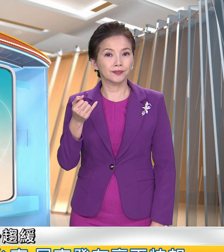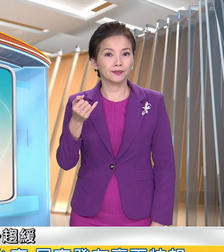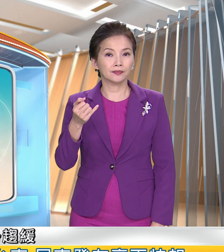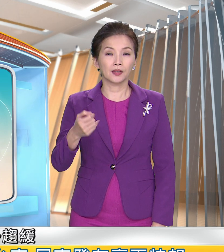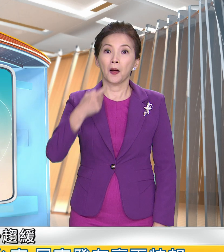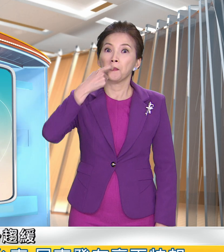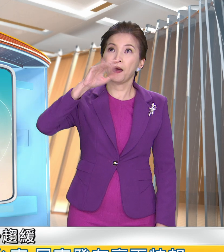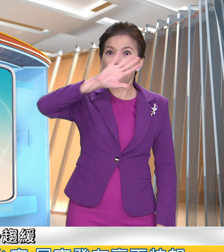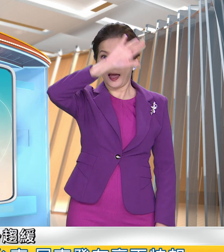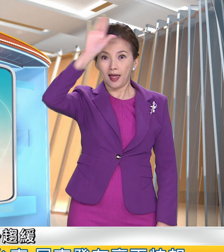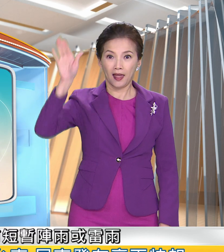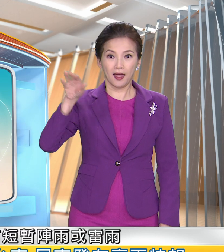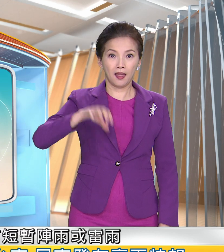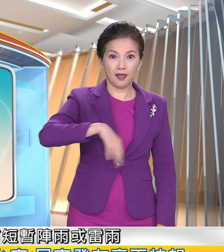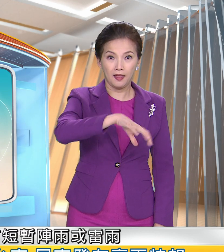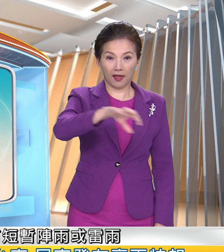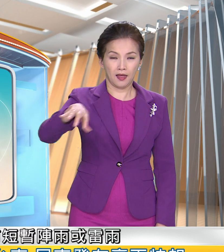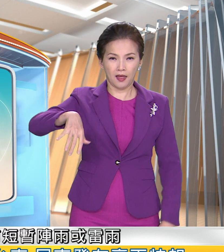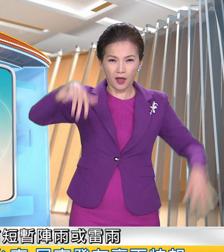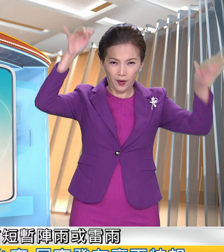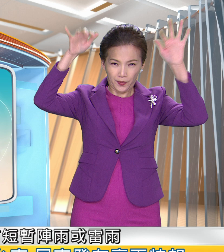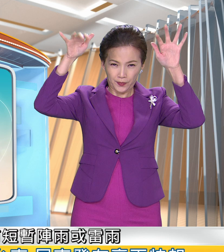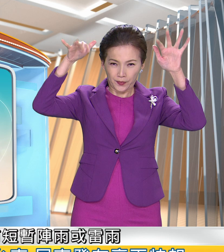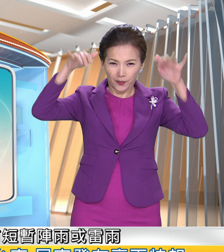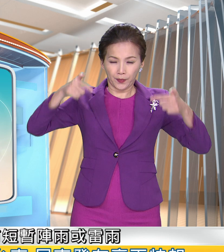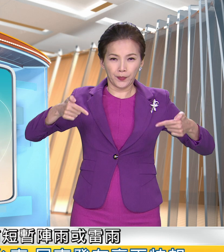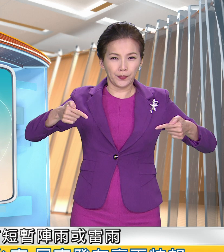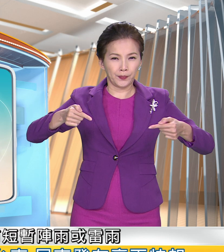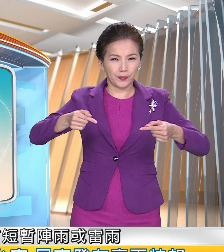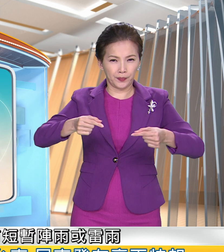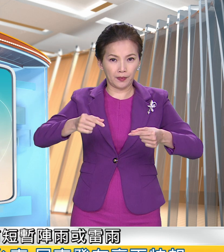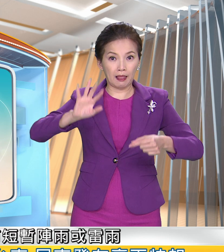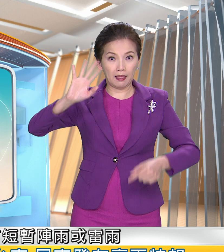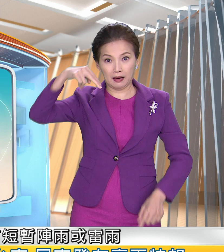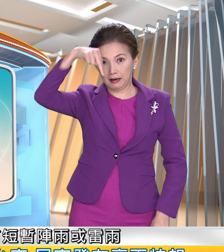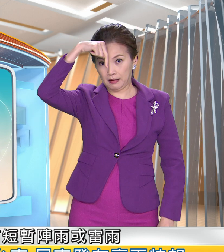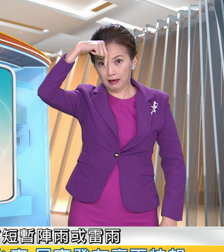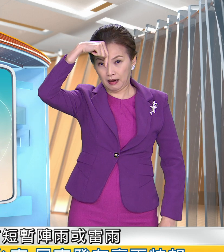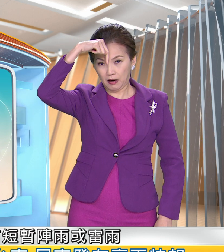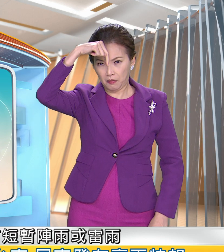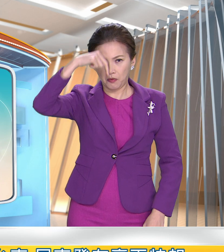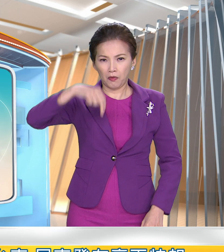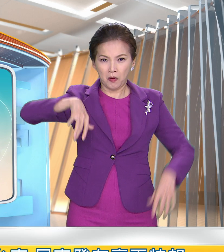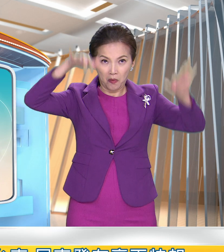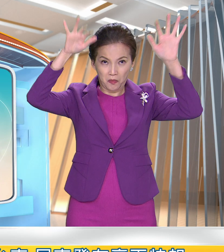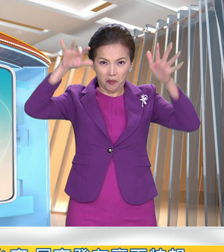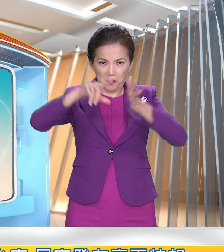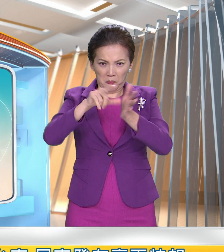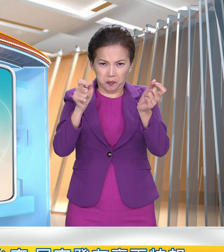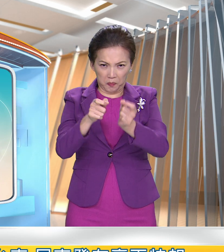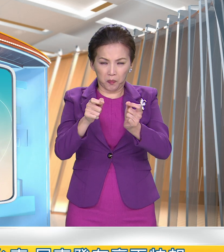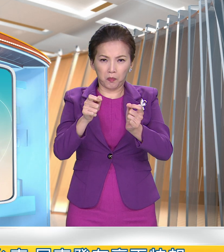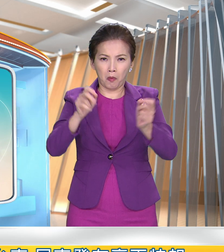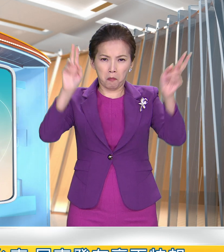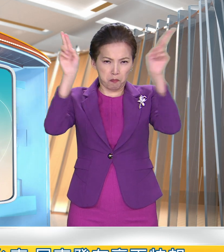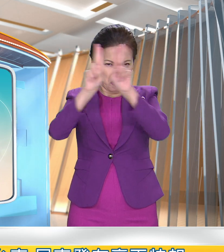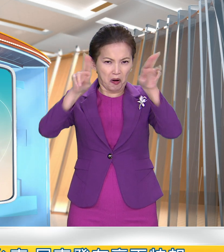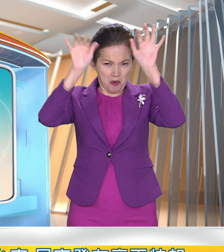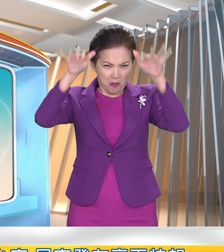雨势趋缓，但中午过后容易有短暂阵雨或雷雨。气象局针对台东